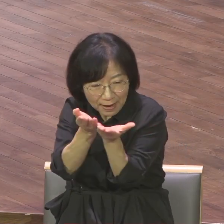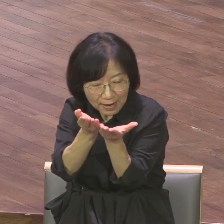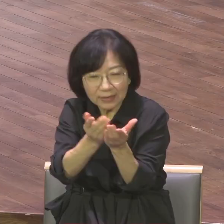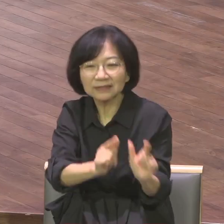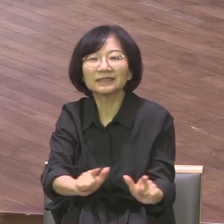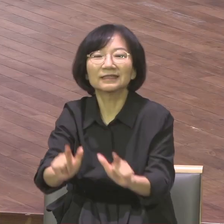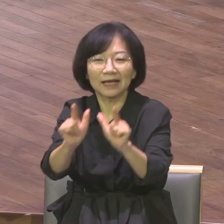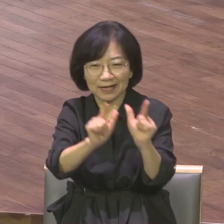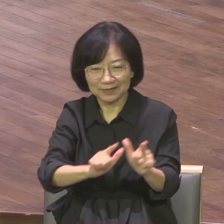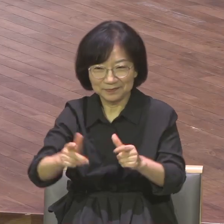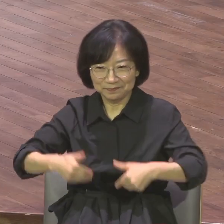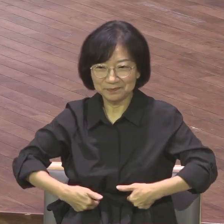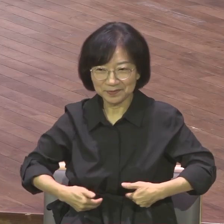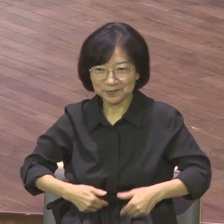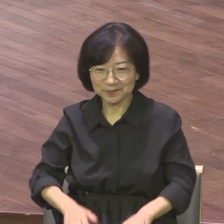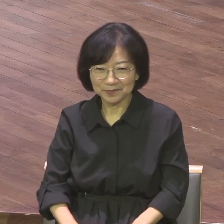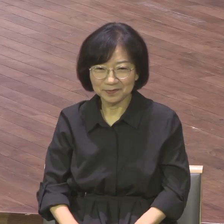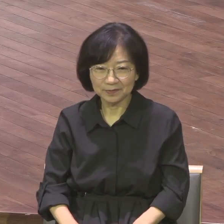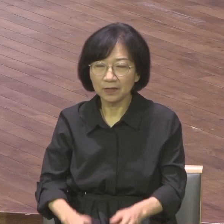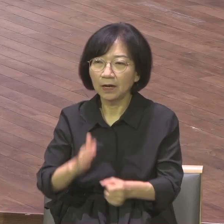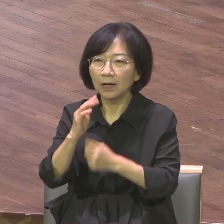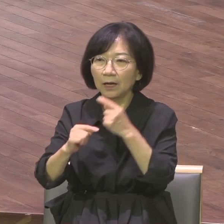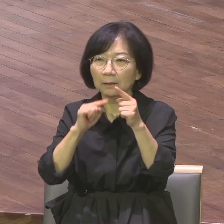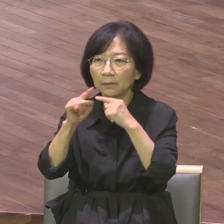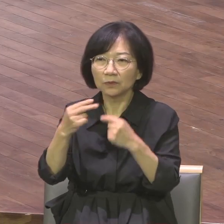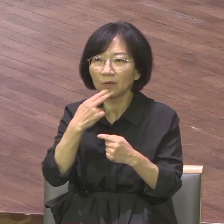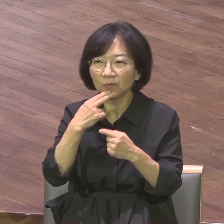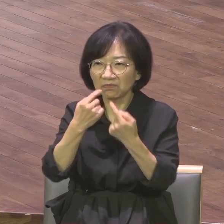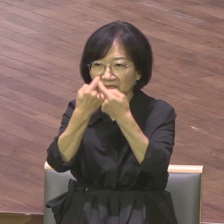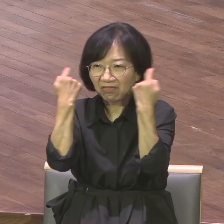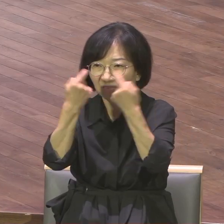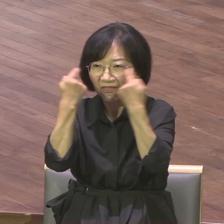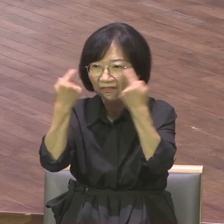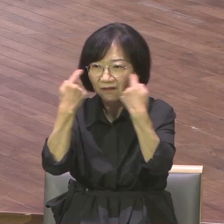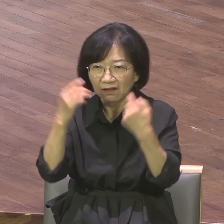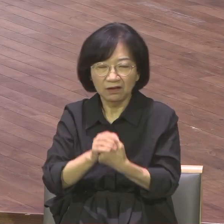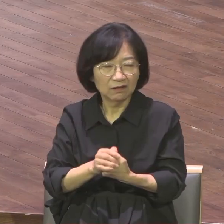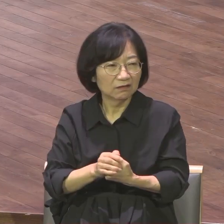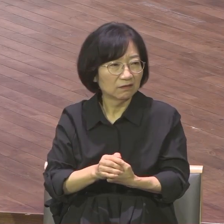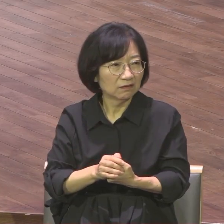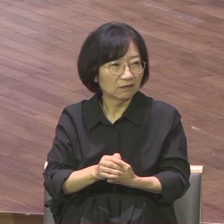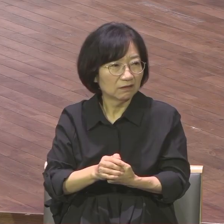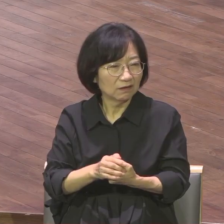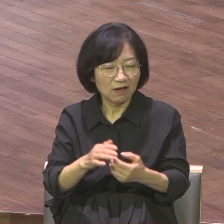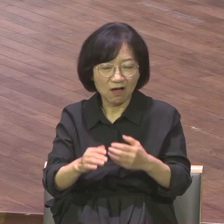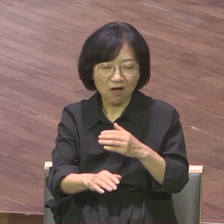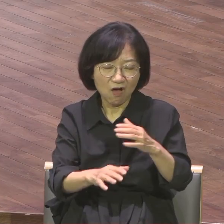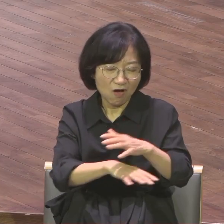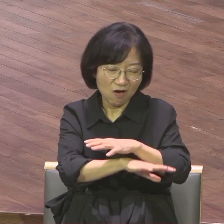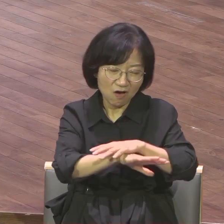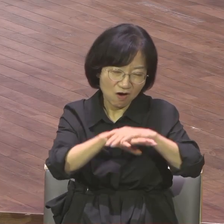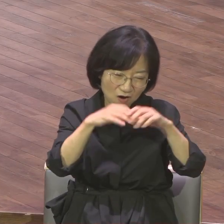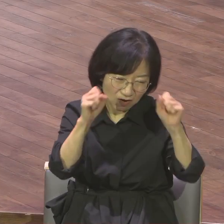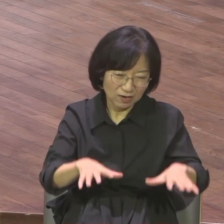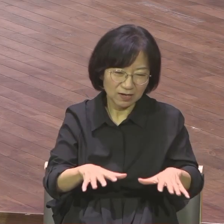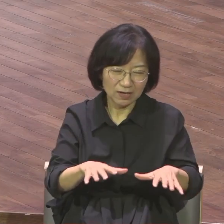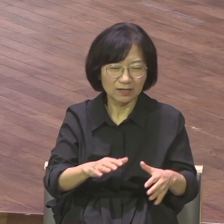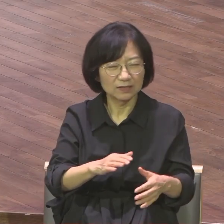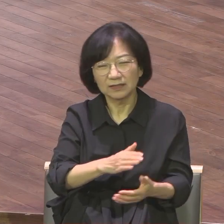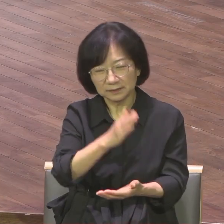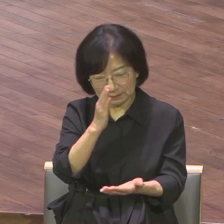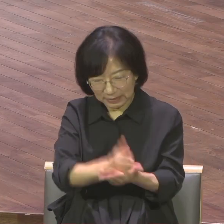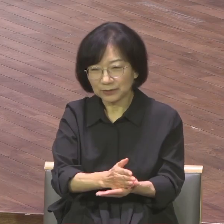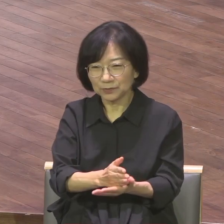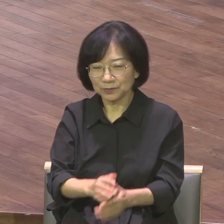절망 속에 허적거리고 그렇게 갈팡질팡하는 삶을 사느냐, 언약 잡느냐 안 잡느냐 차이가